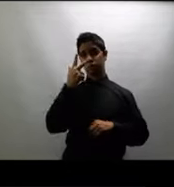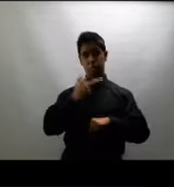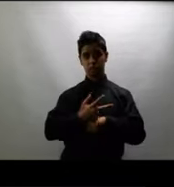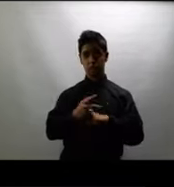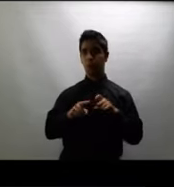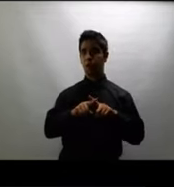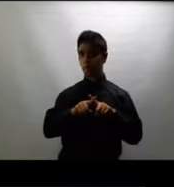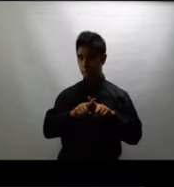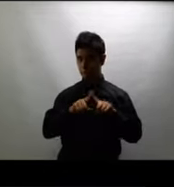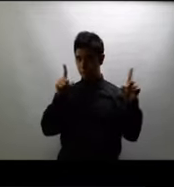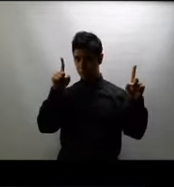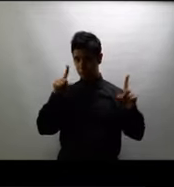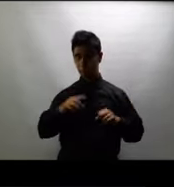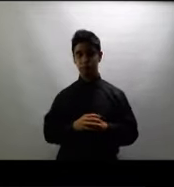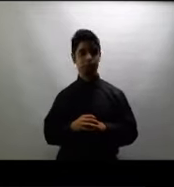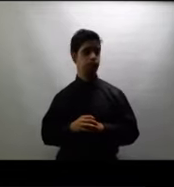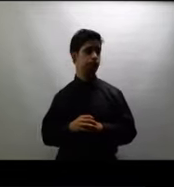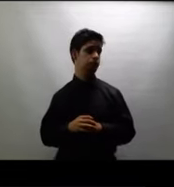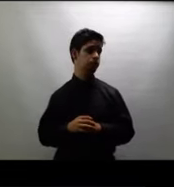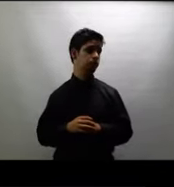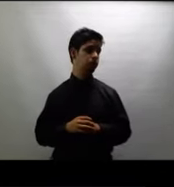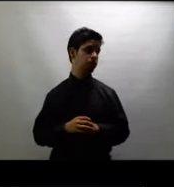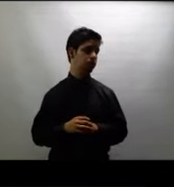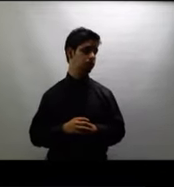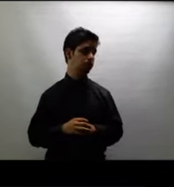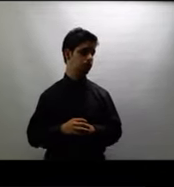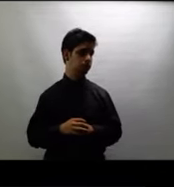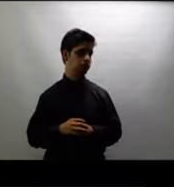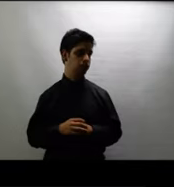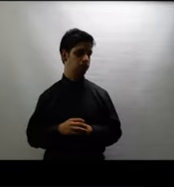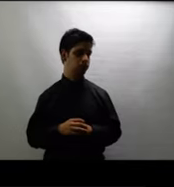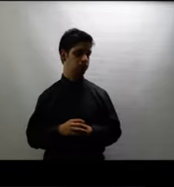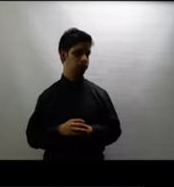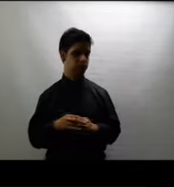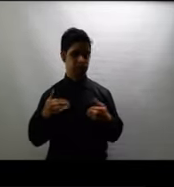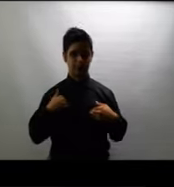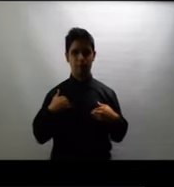tener... Vamos a tener una... Una prepulga. No.